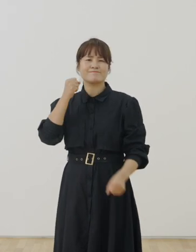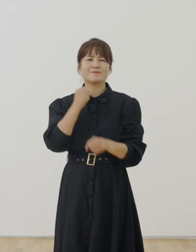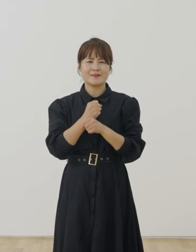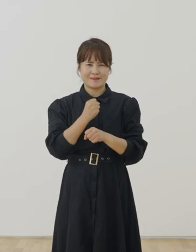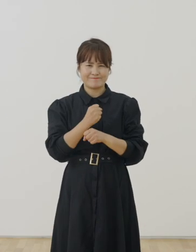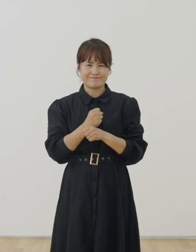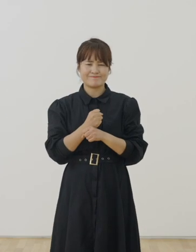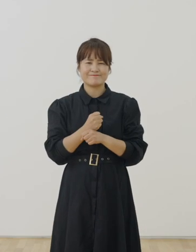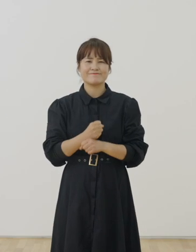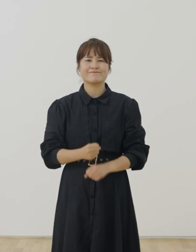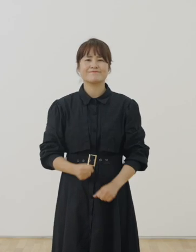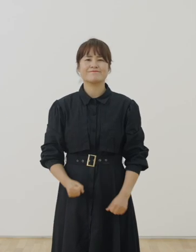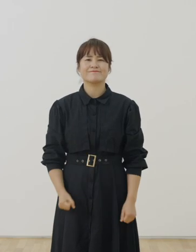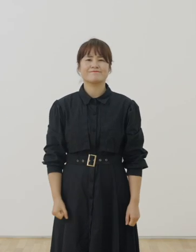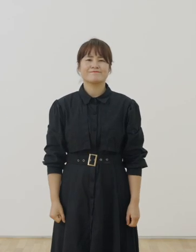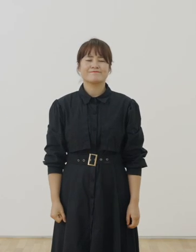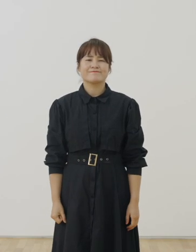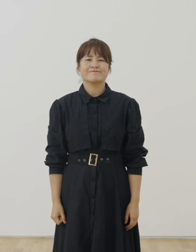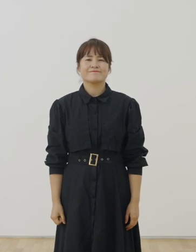만들었다.